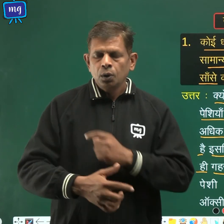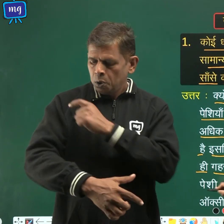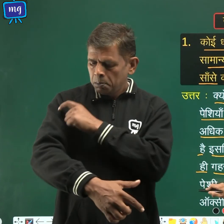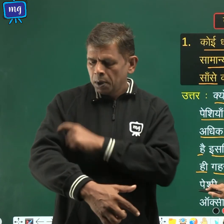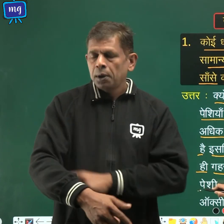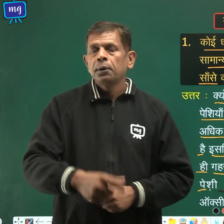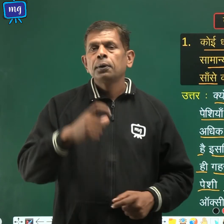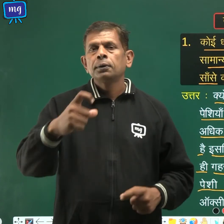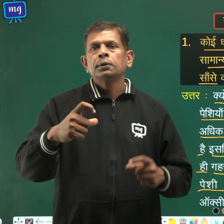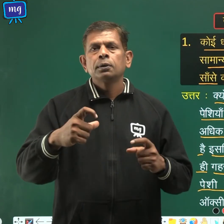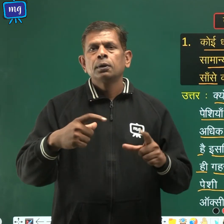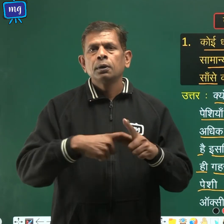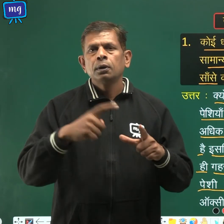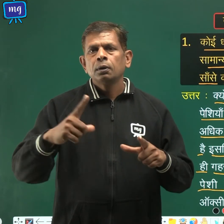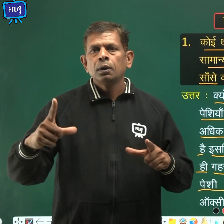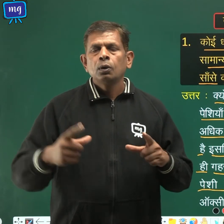पेशी कोशिकाओं को